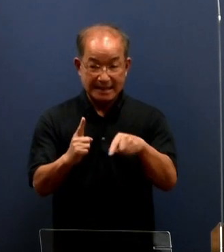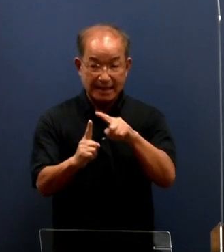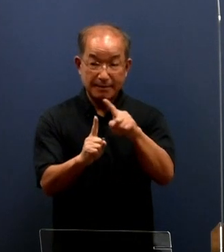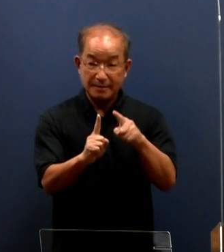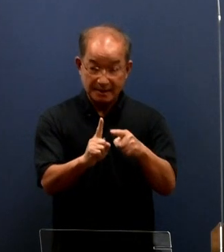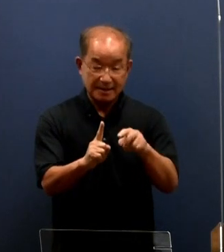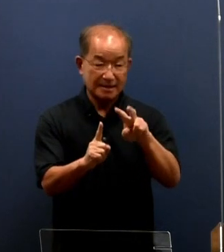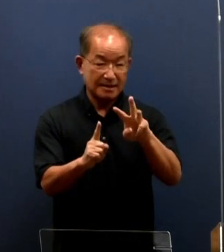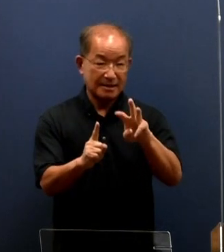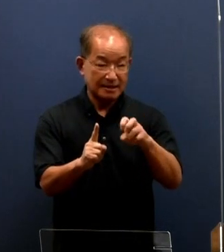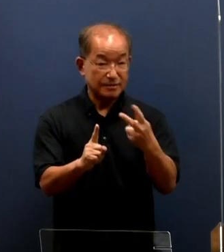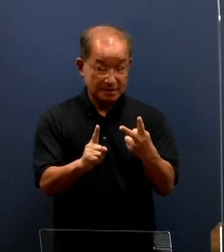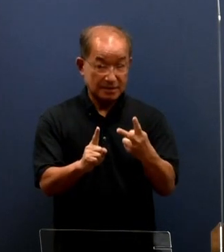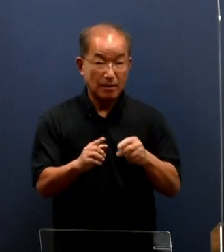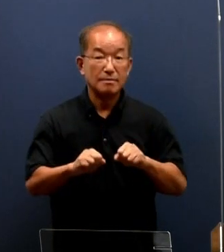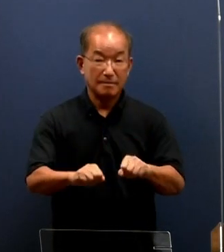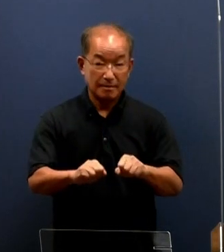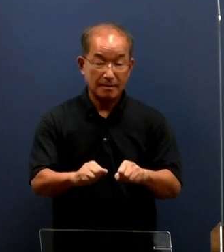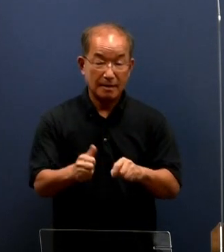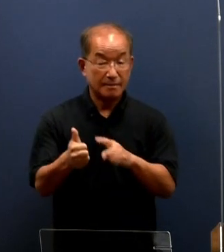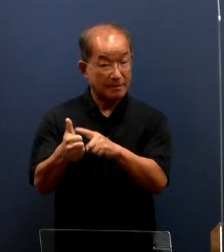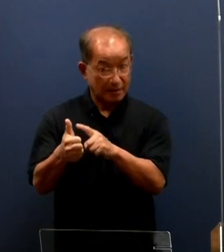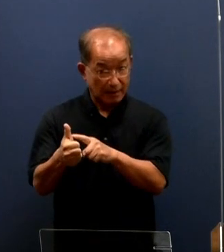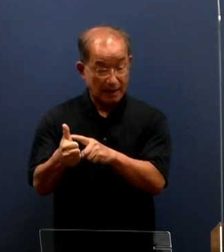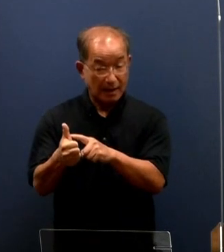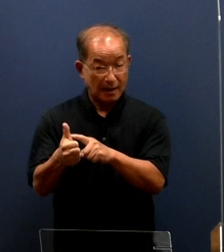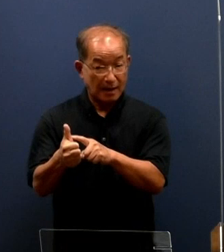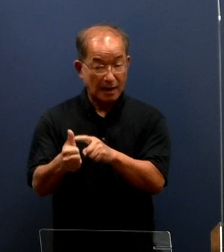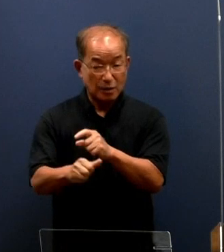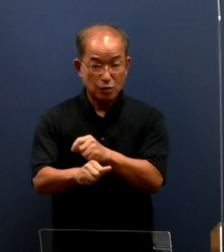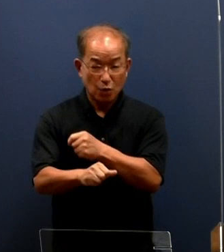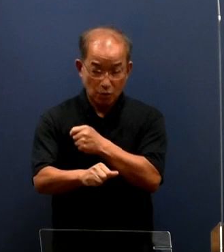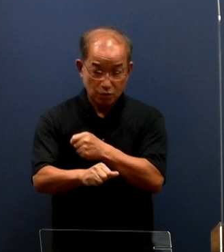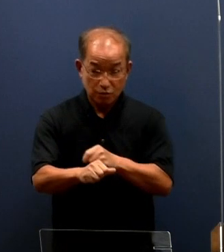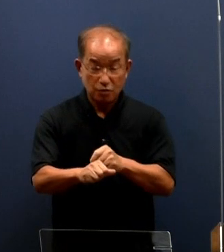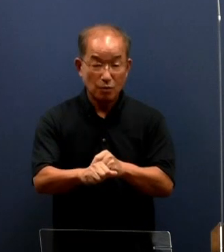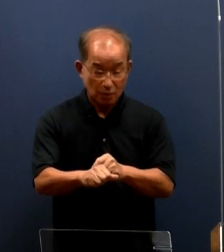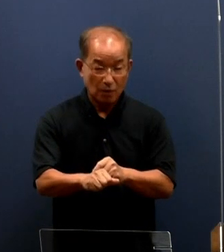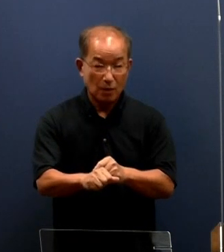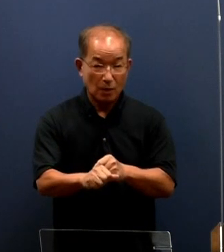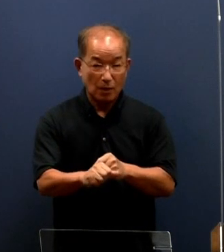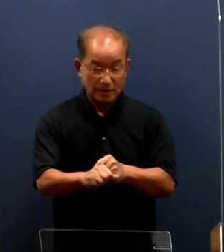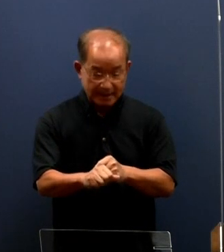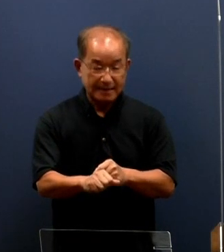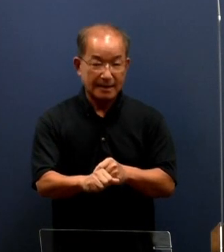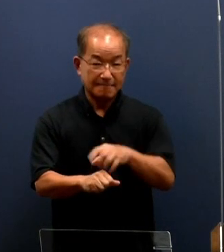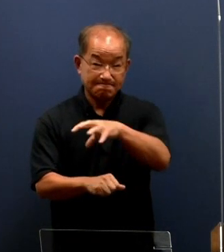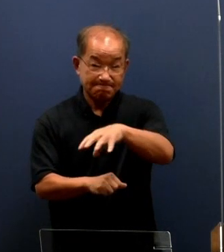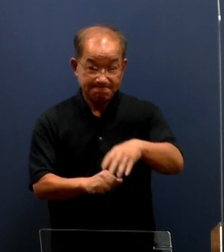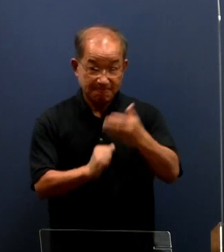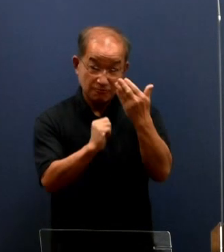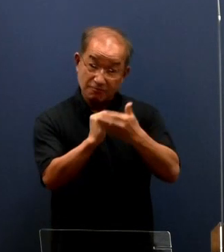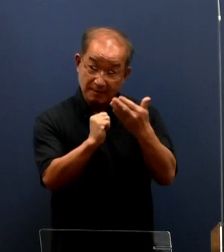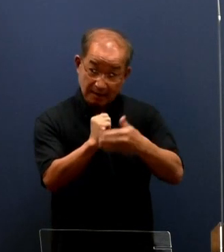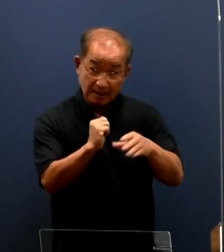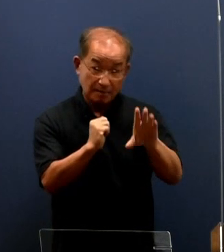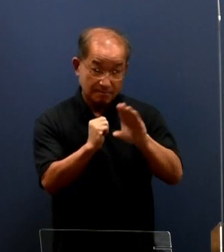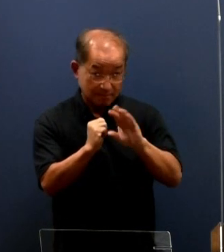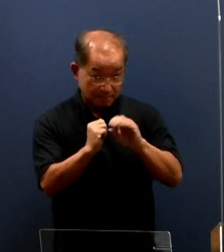たします。松江泰治さんは、独特の視点で各地の風景を撮影する写真家でありま